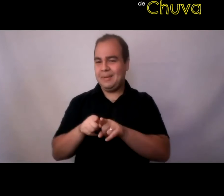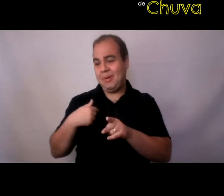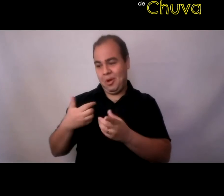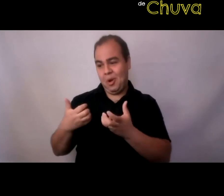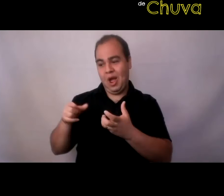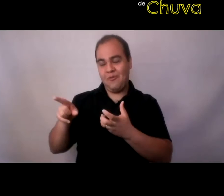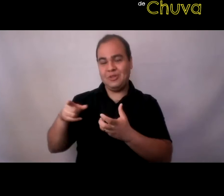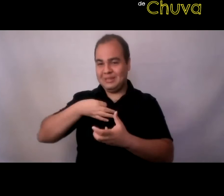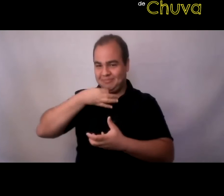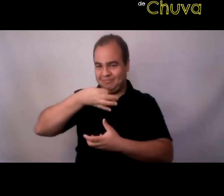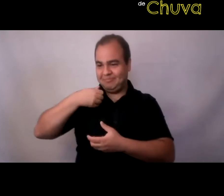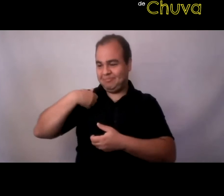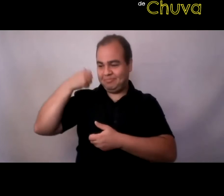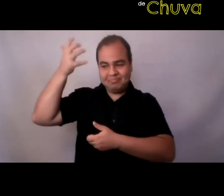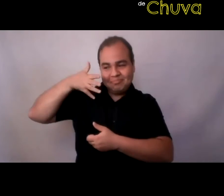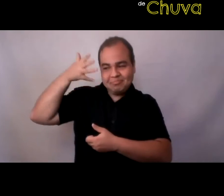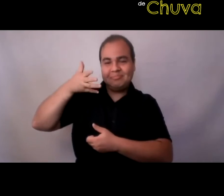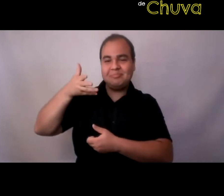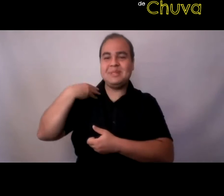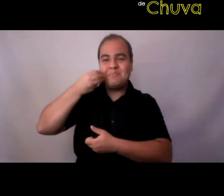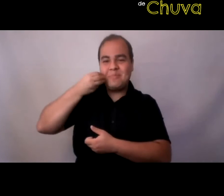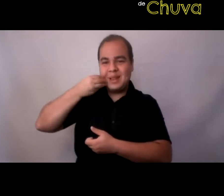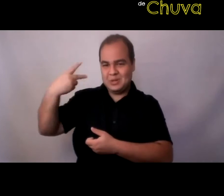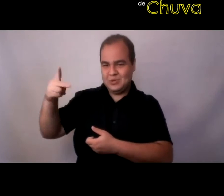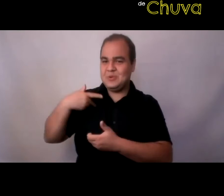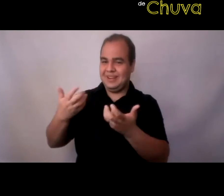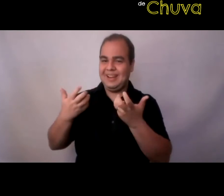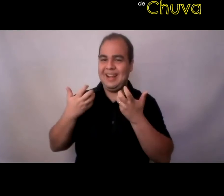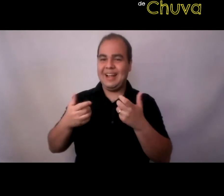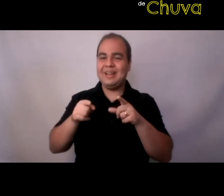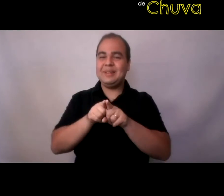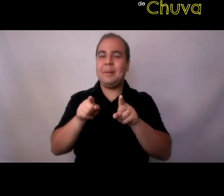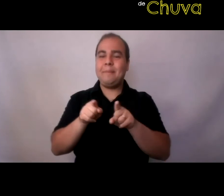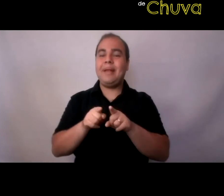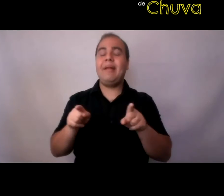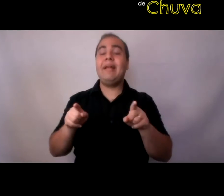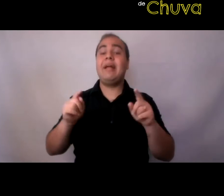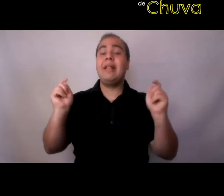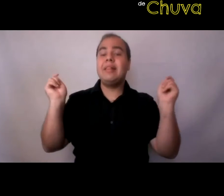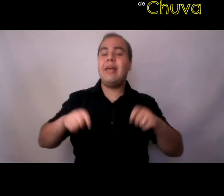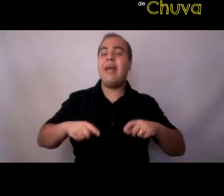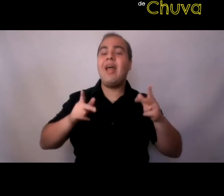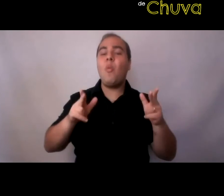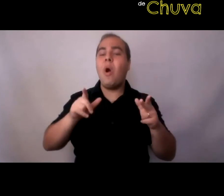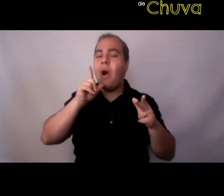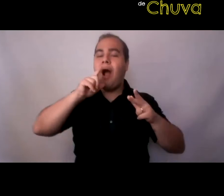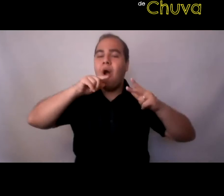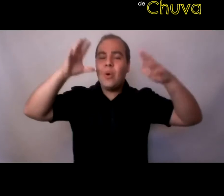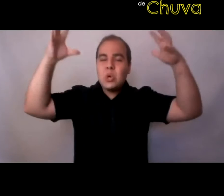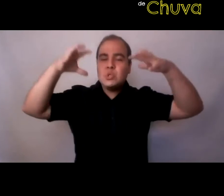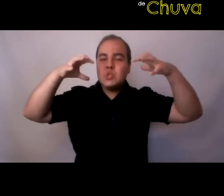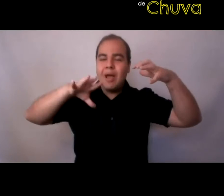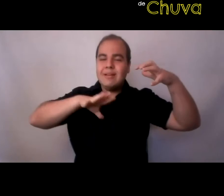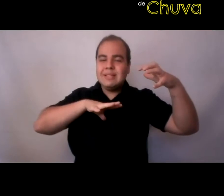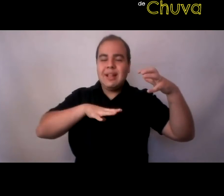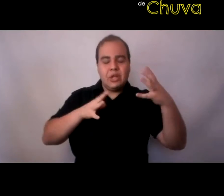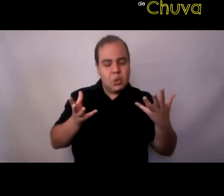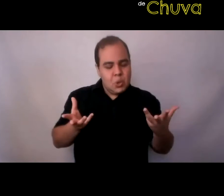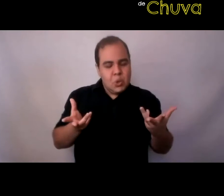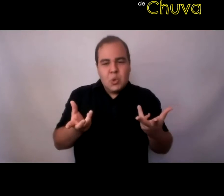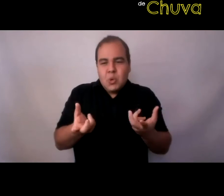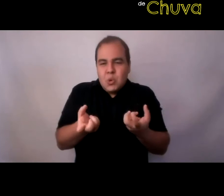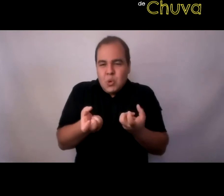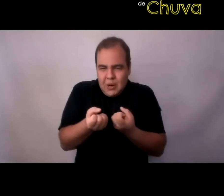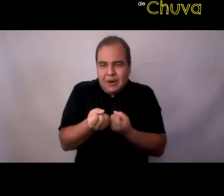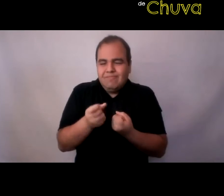sua experiência, do seu momento lá também. Reidratar a cidade, perfeito, Dri, perfeito. E o imaginário, né? A gente